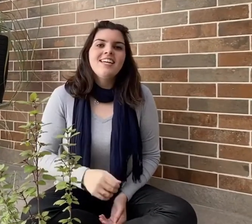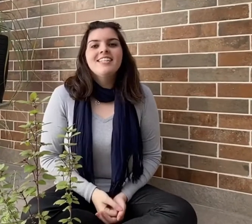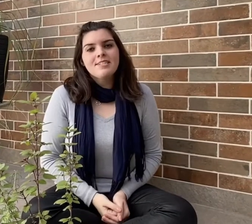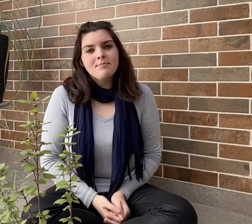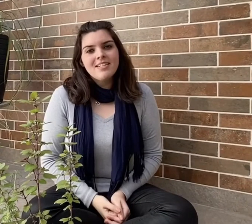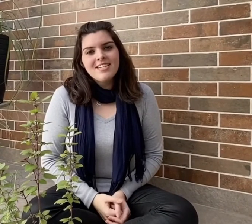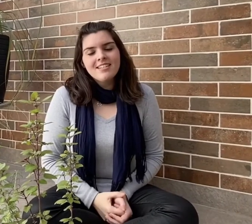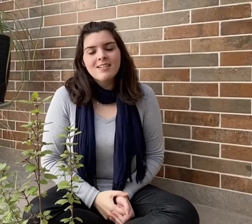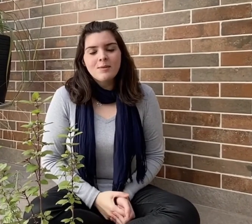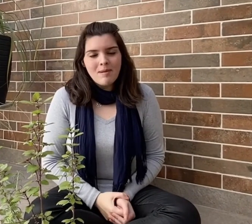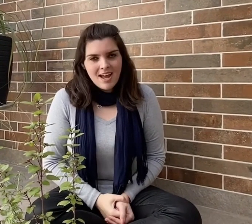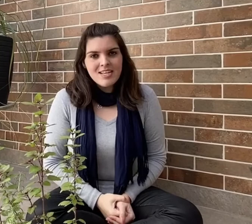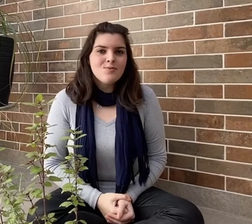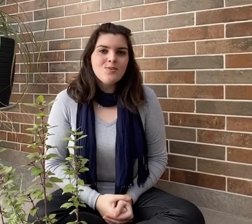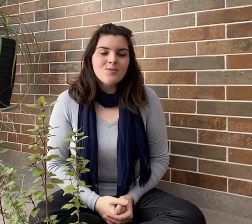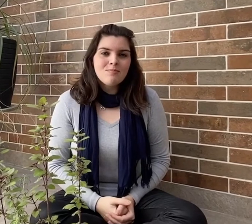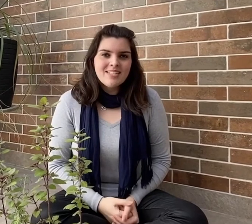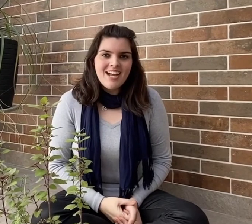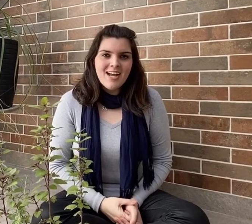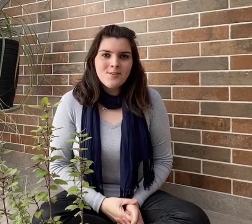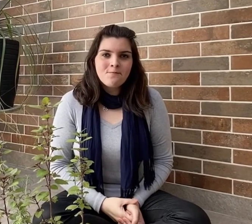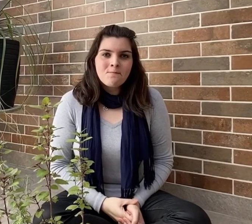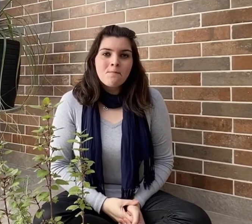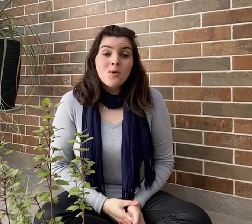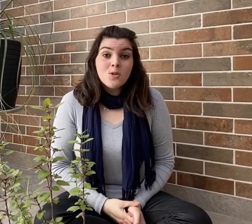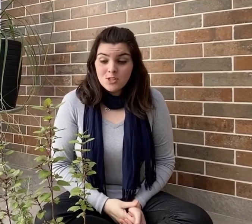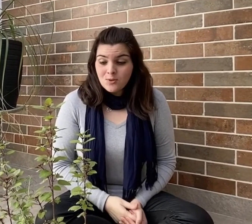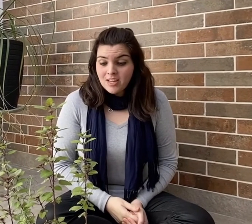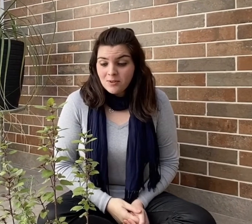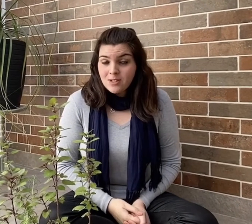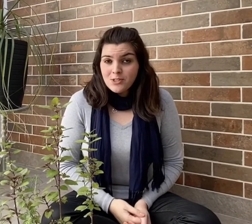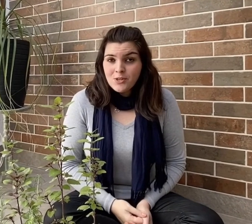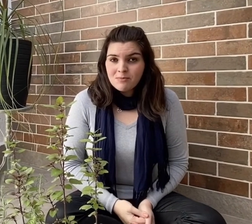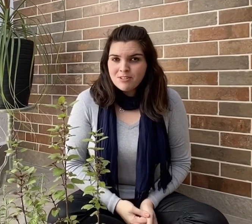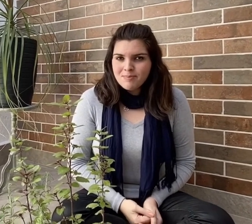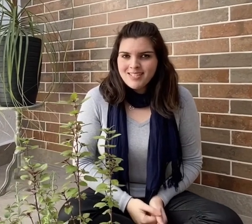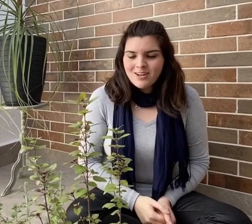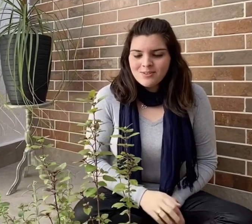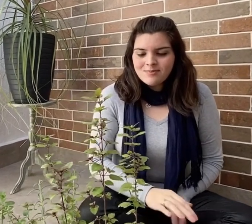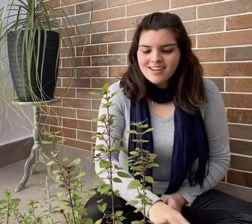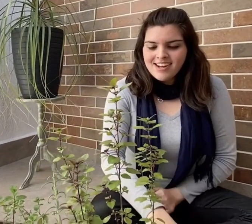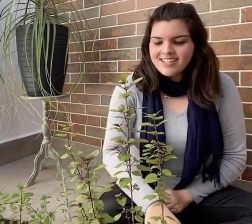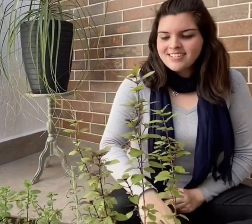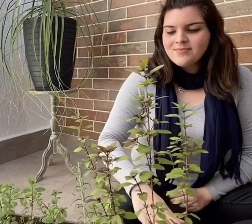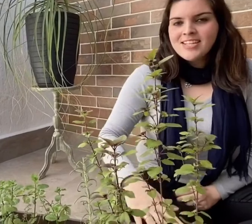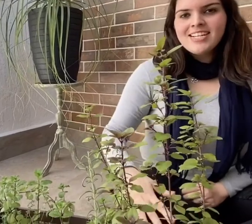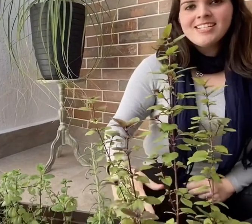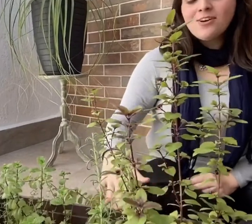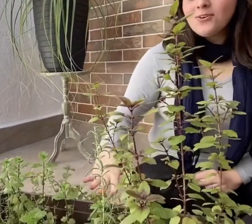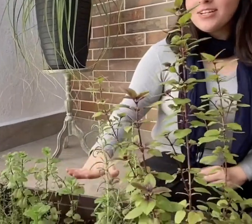queridas mães, pais do nosso berçário. Hoje estou aqui num cantinho muito especial da minha casa, nessa horta